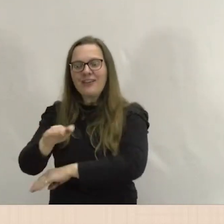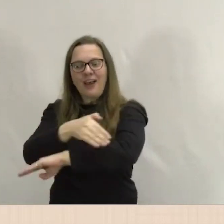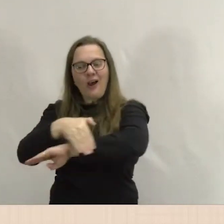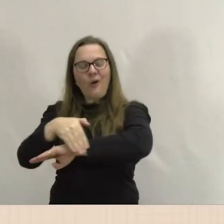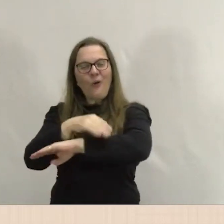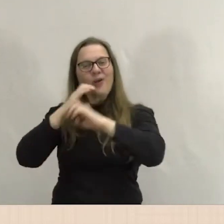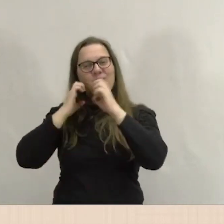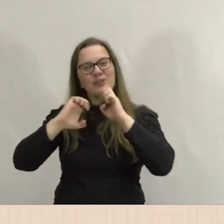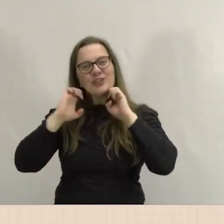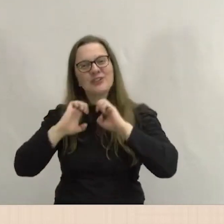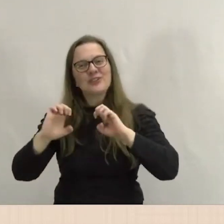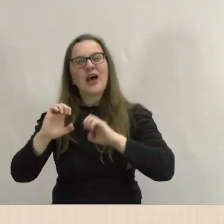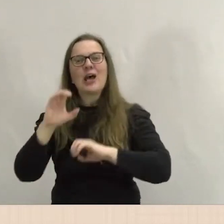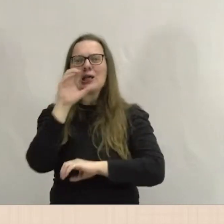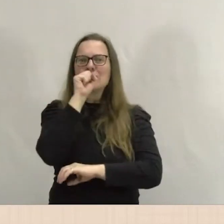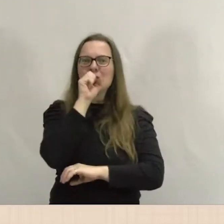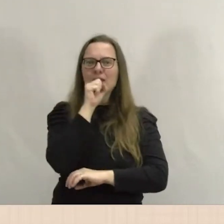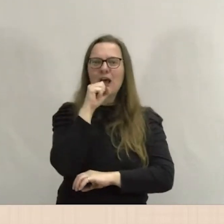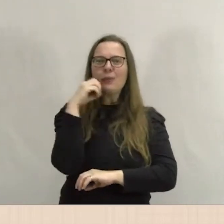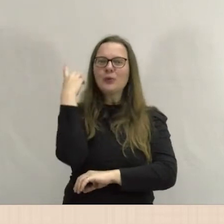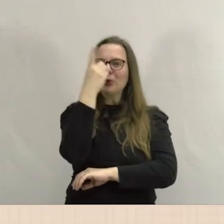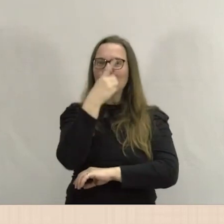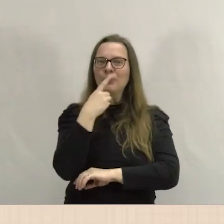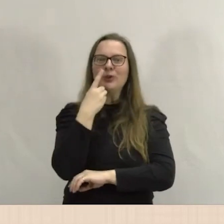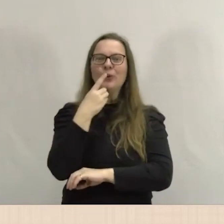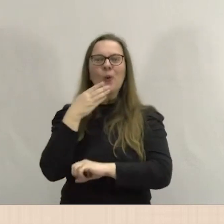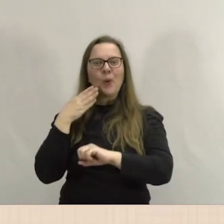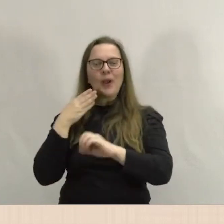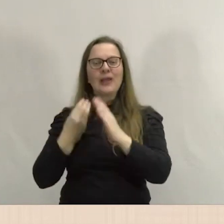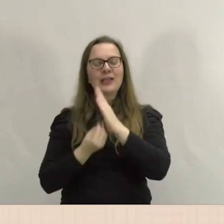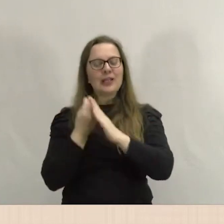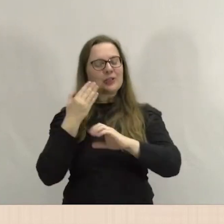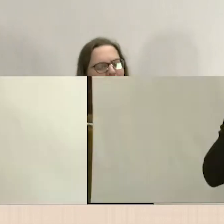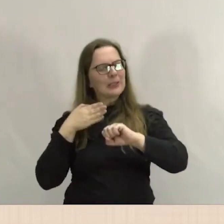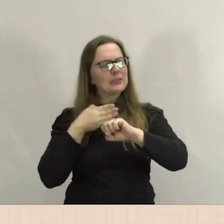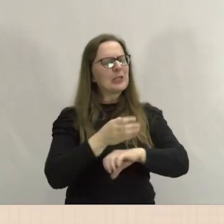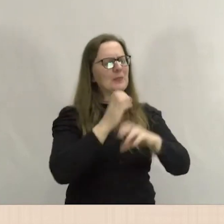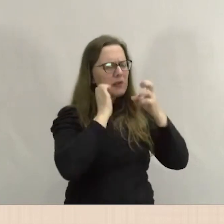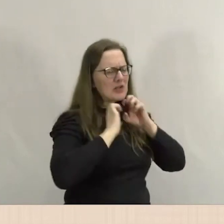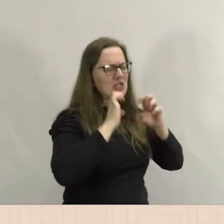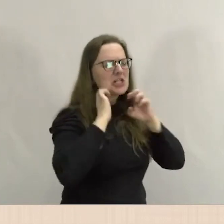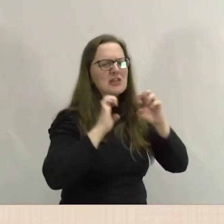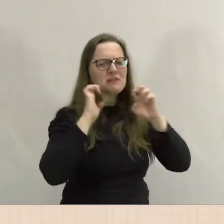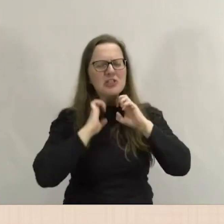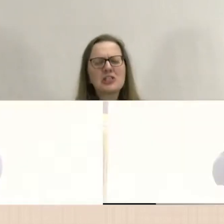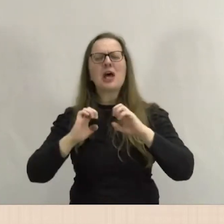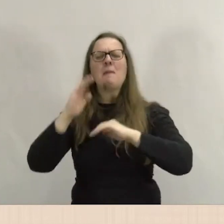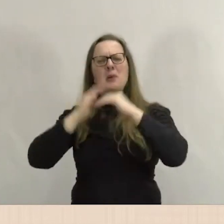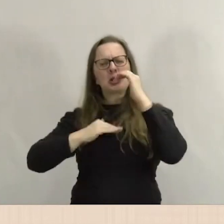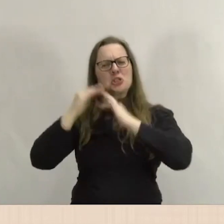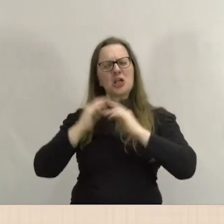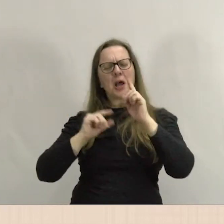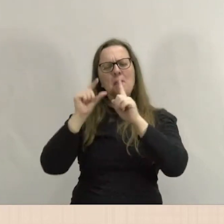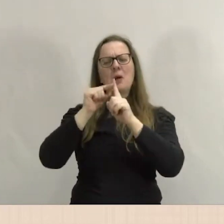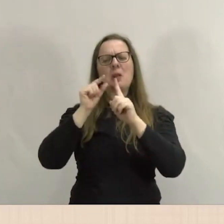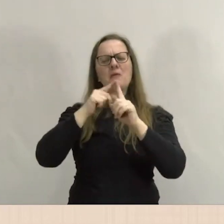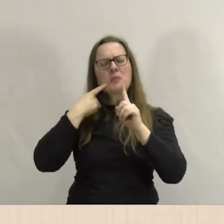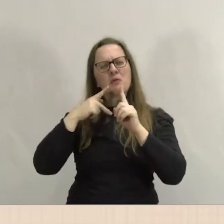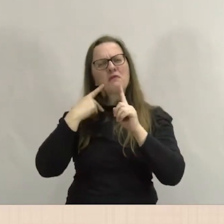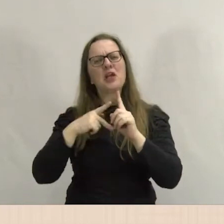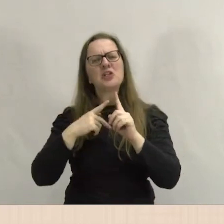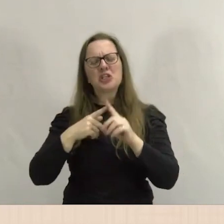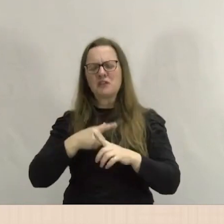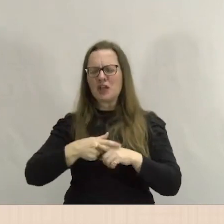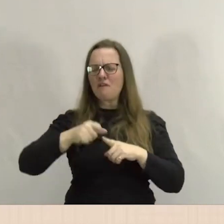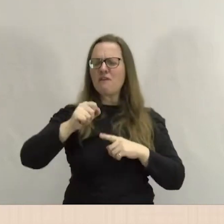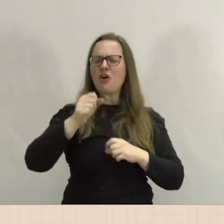E na reunião eles são entregues para os pais. Aí voltam de novo para a escola. Na outra semana voltam para a casa do comportor. Irmão, nós estamos